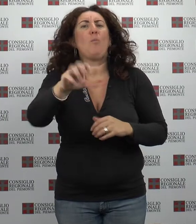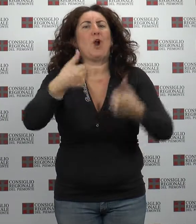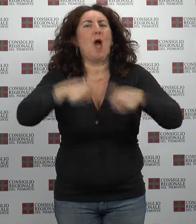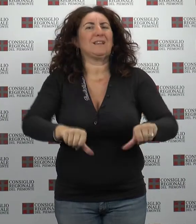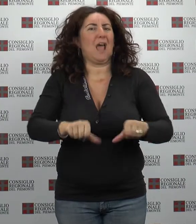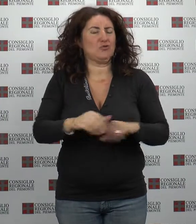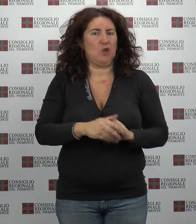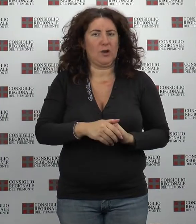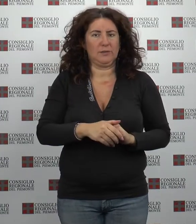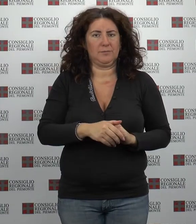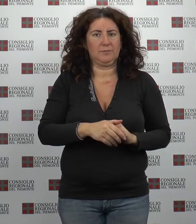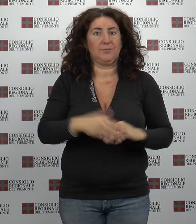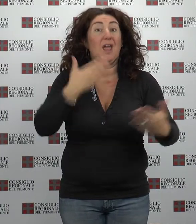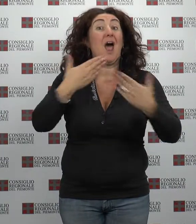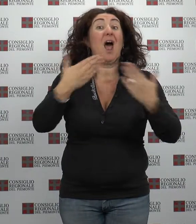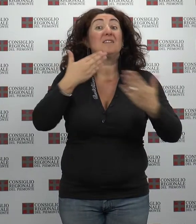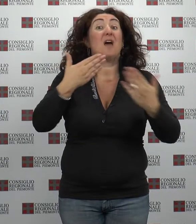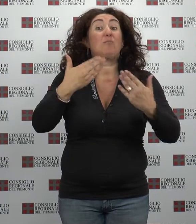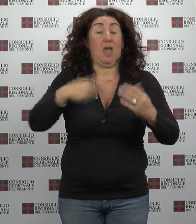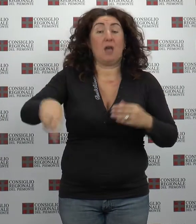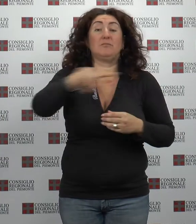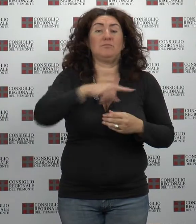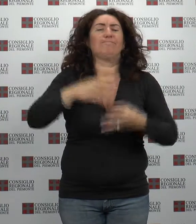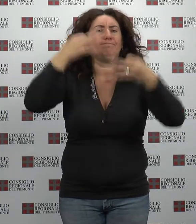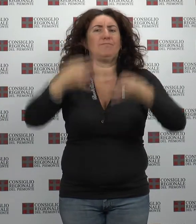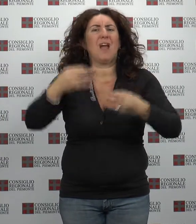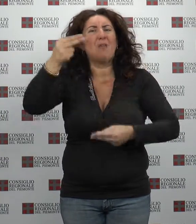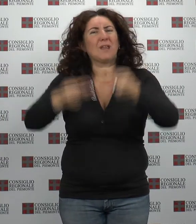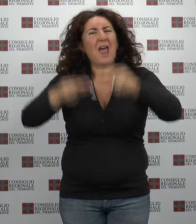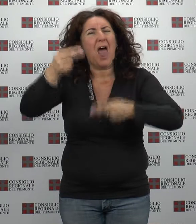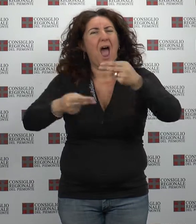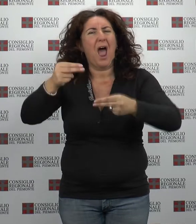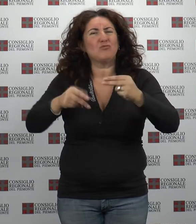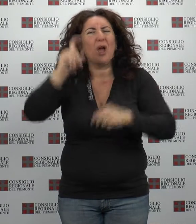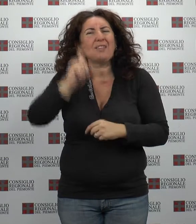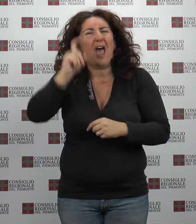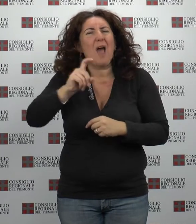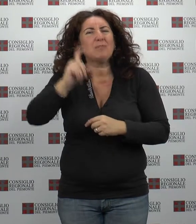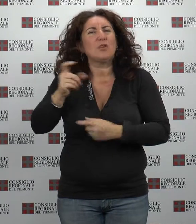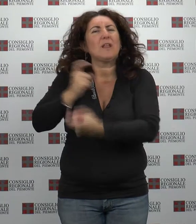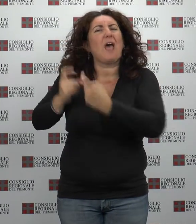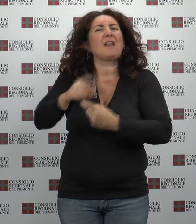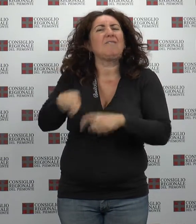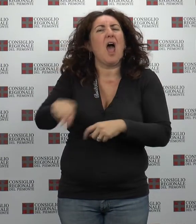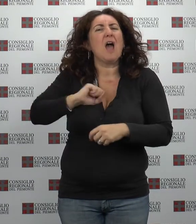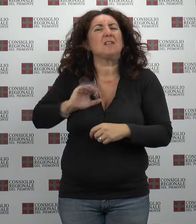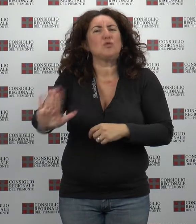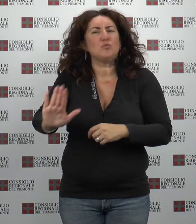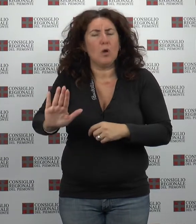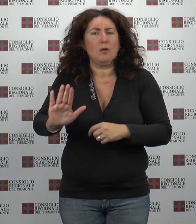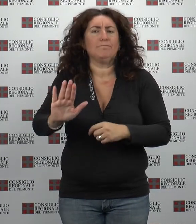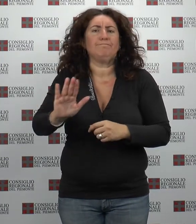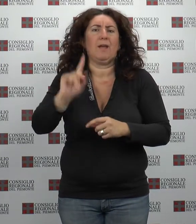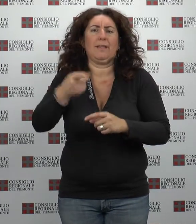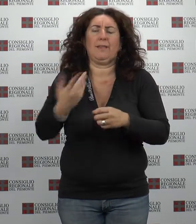L'Assemblea ha approvato la legge che autorizza la Giunta a ristrutturare il debito dei derivati emessi nel 2006 e a trattare con Cassa Depositi e